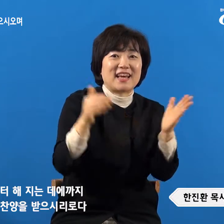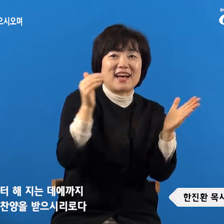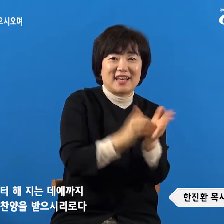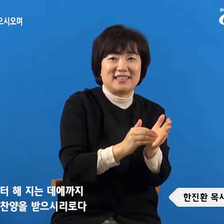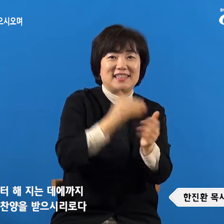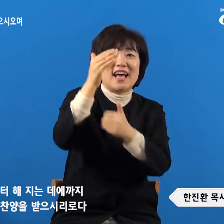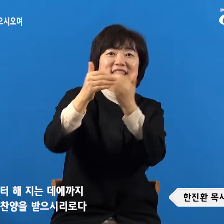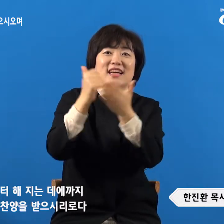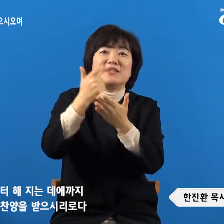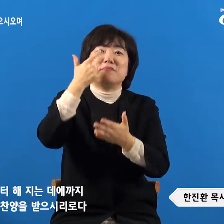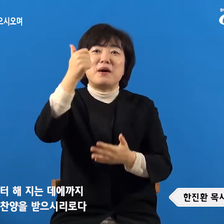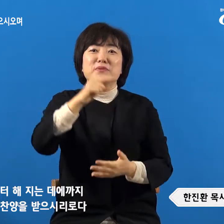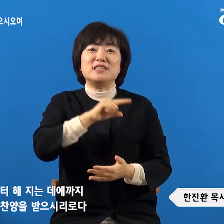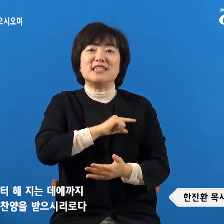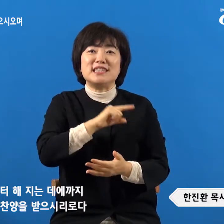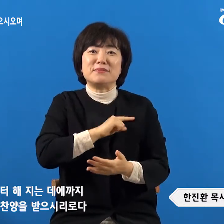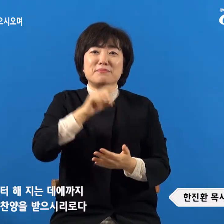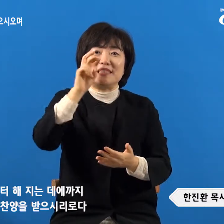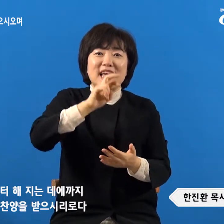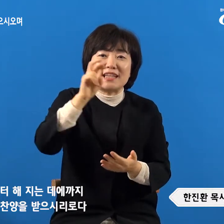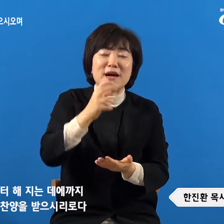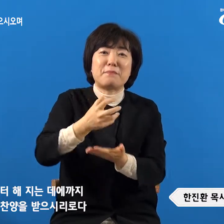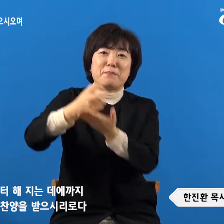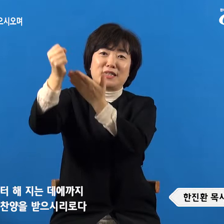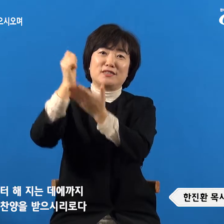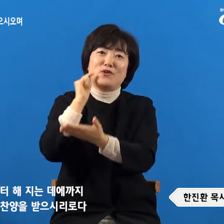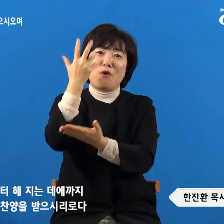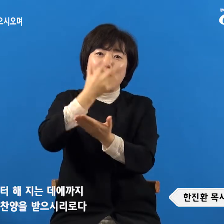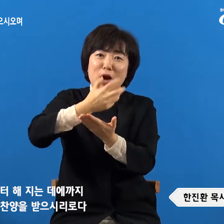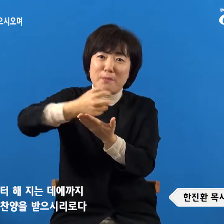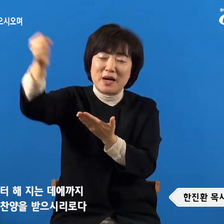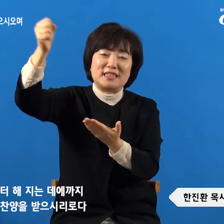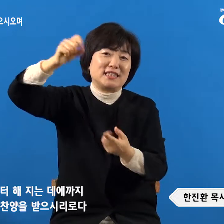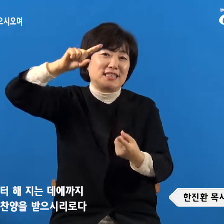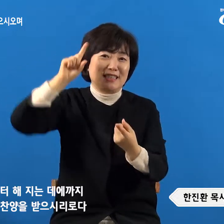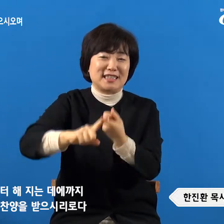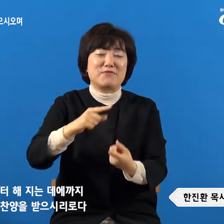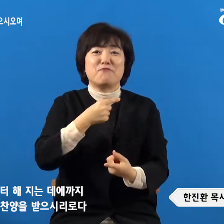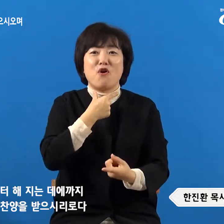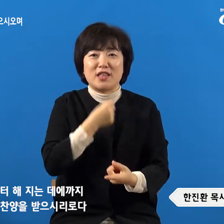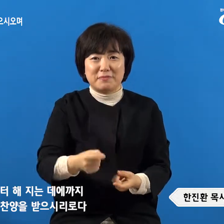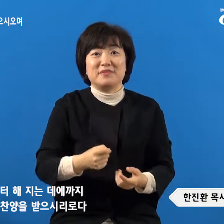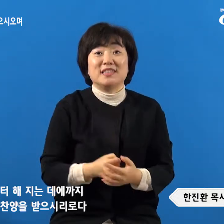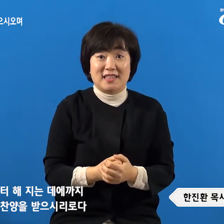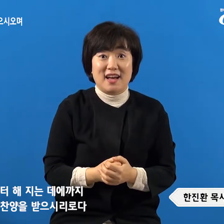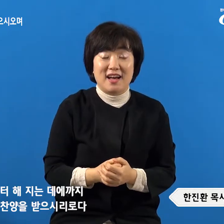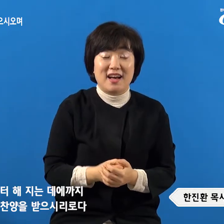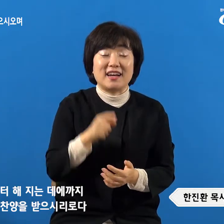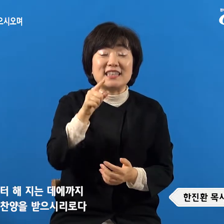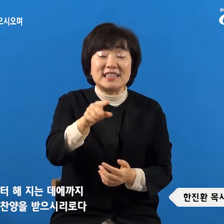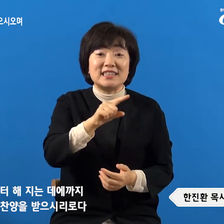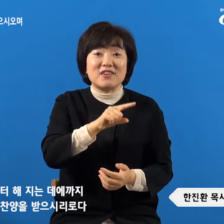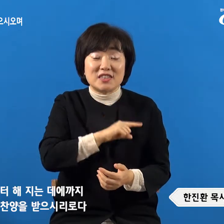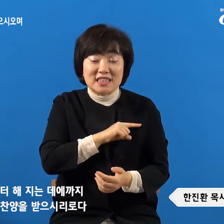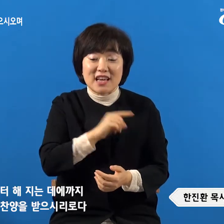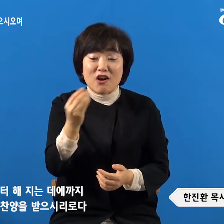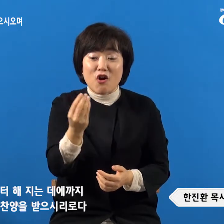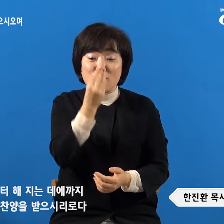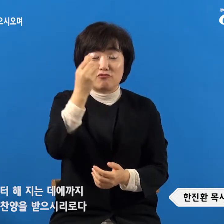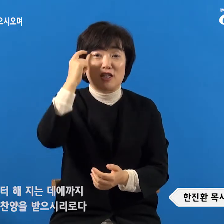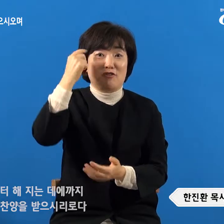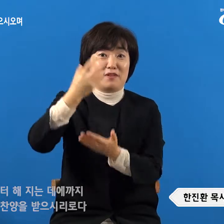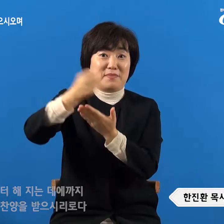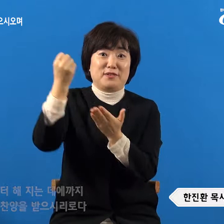받으시고 영광을 받으시기를 원합니다 하는 기도가 바로 이름이 거룩히 여김을 받으시옵소서 하는